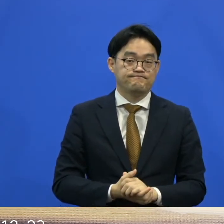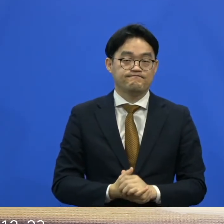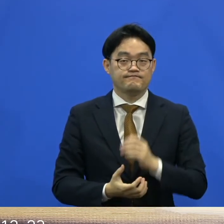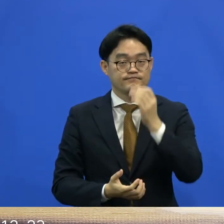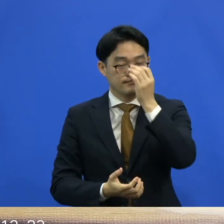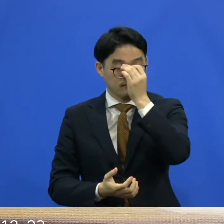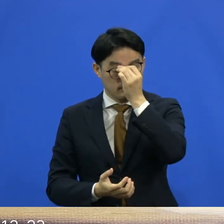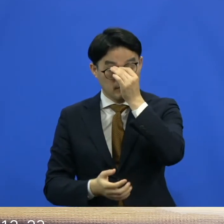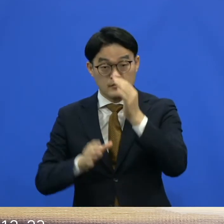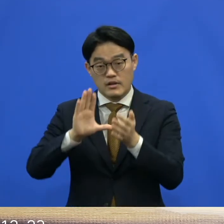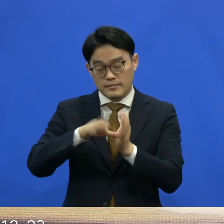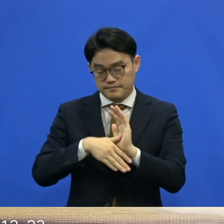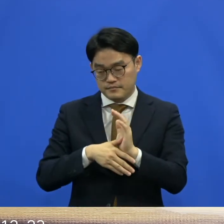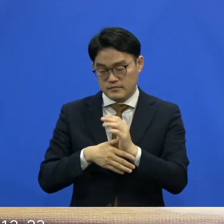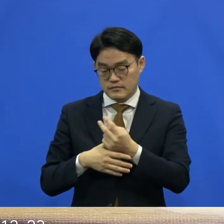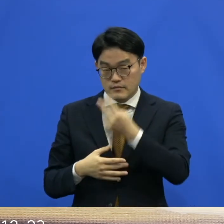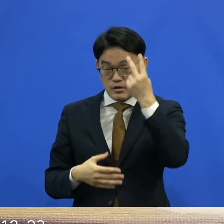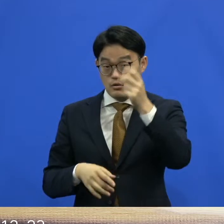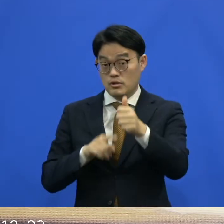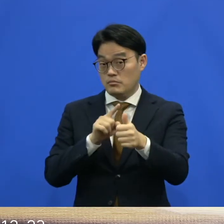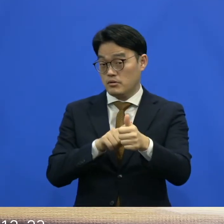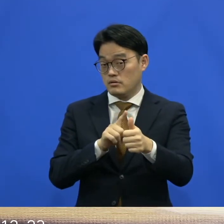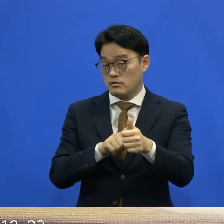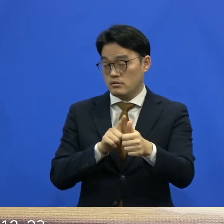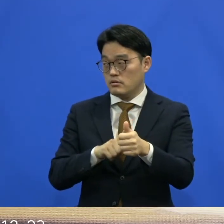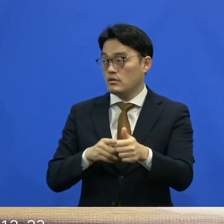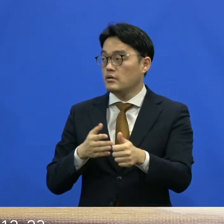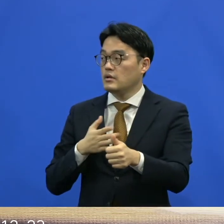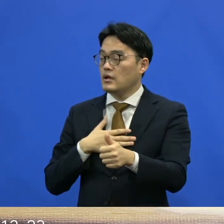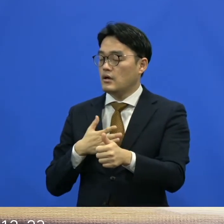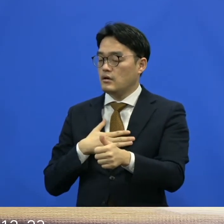자, 이때 요셉은 감옥에 버려진 느낌이 듭니다.